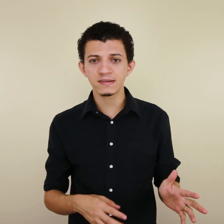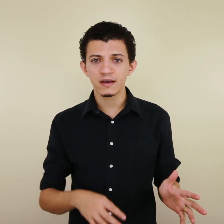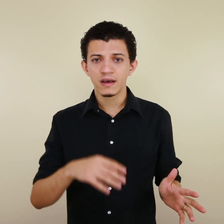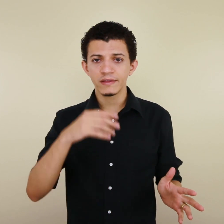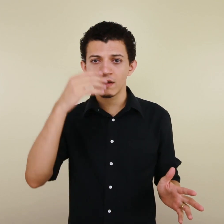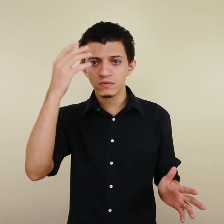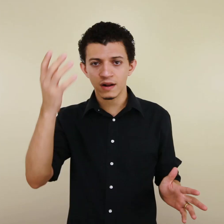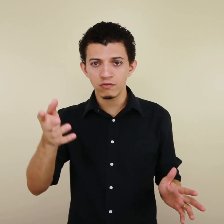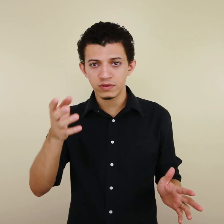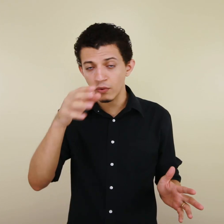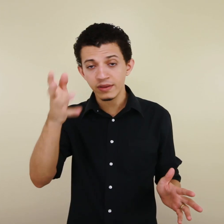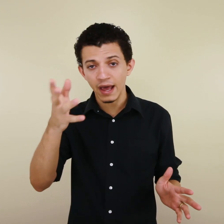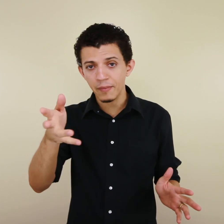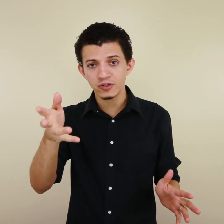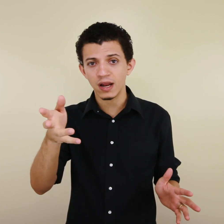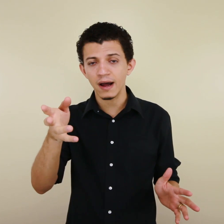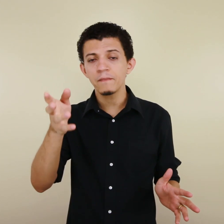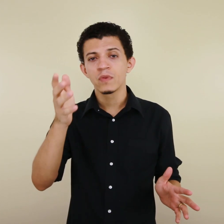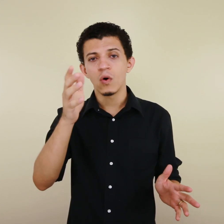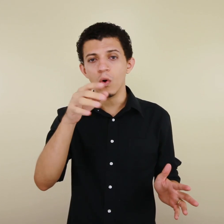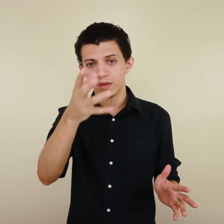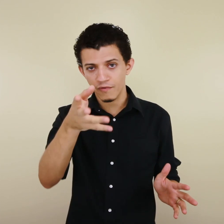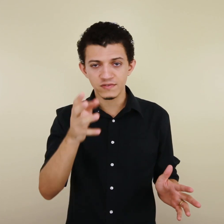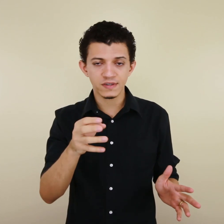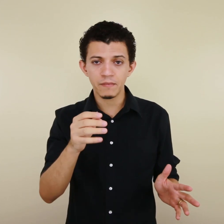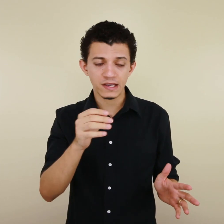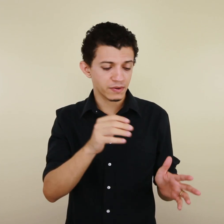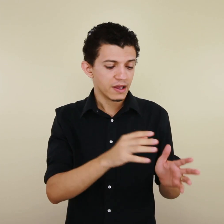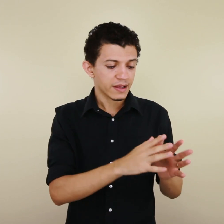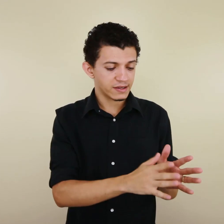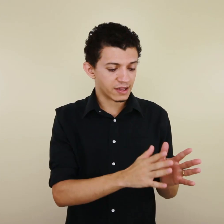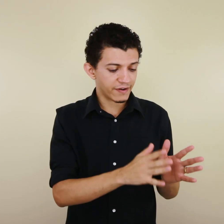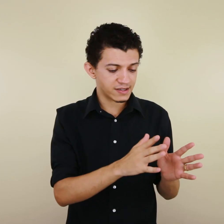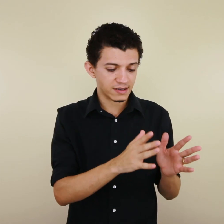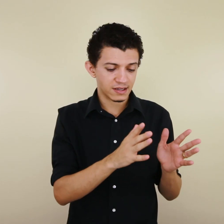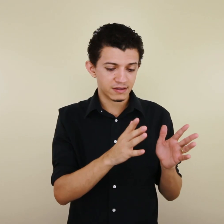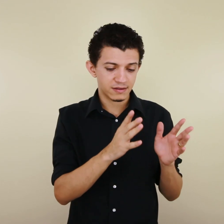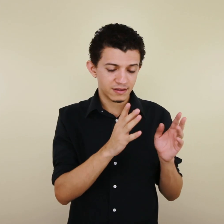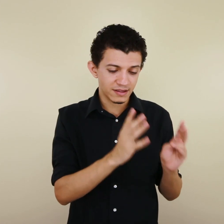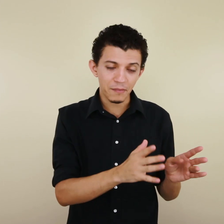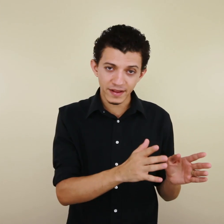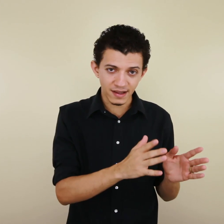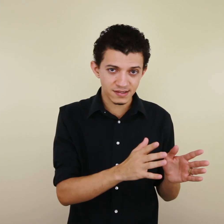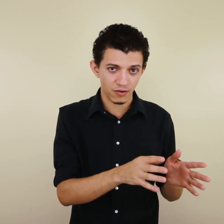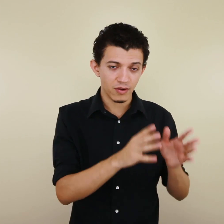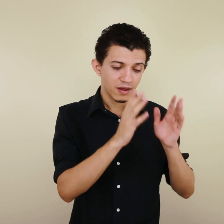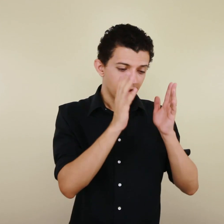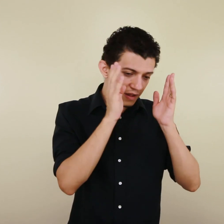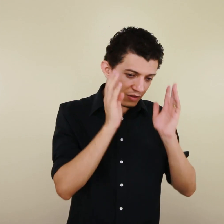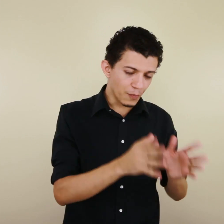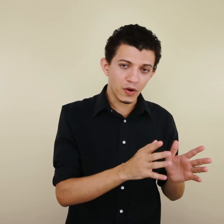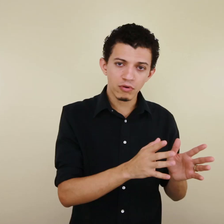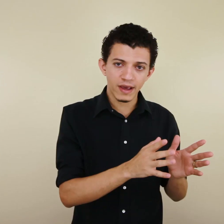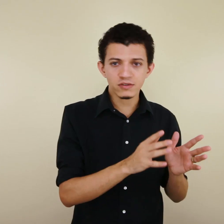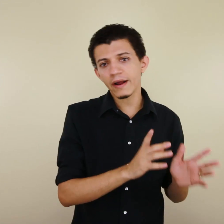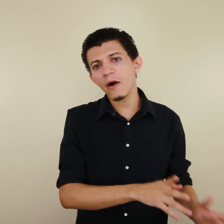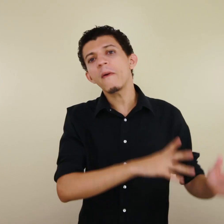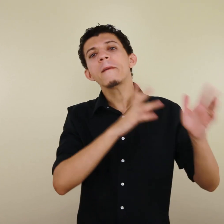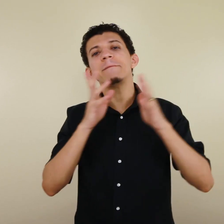portuguesa e tem um intérprete lá, ou talvez você mesmo, que está fazendo essa interpretação do português oral